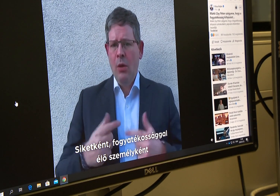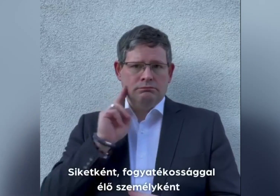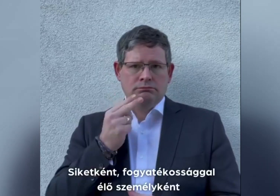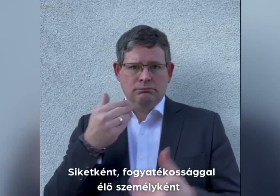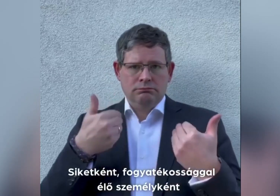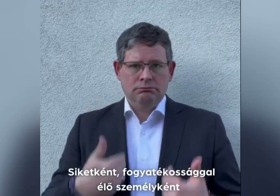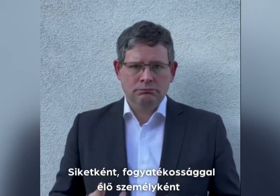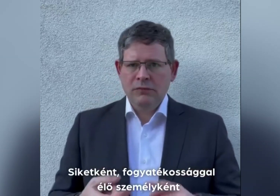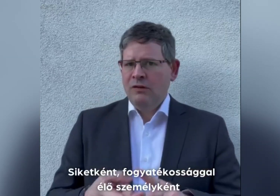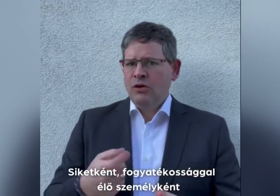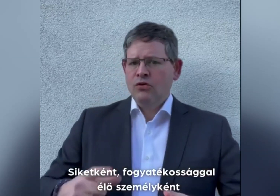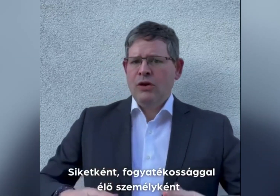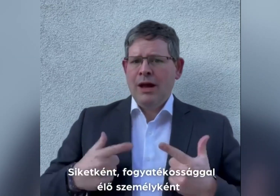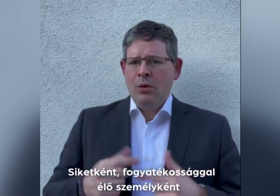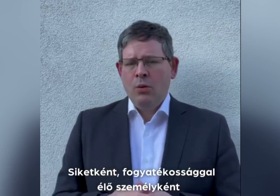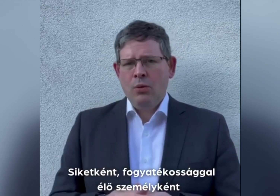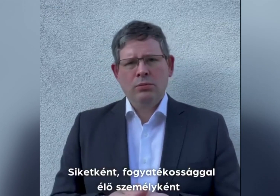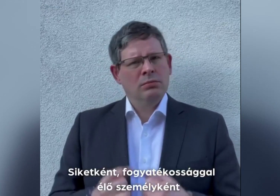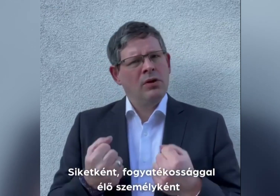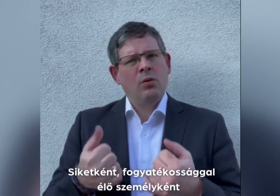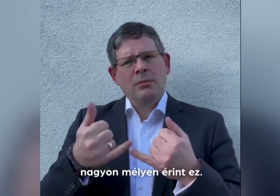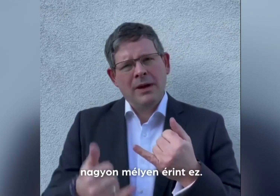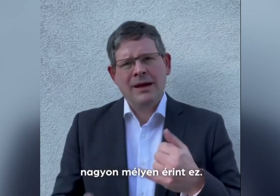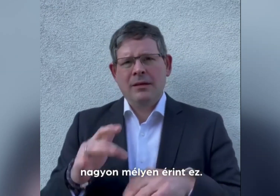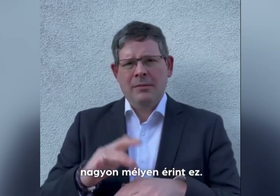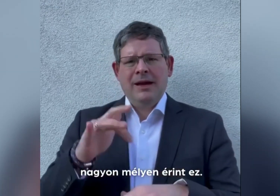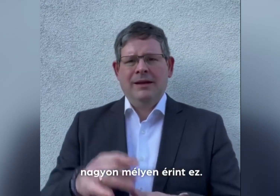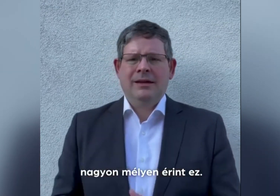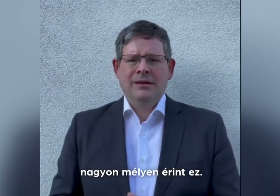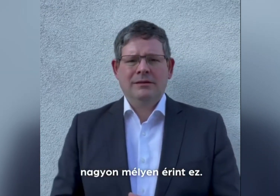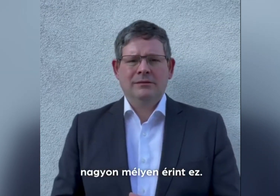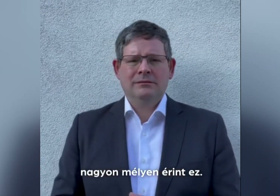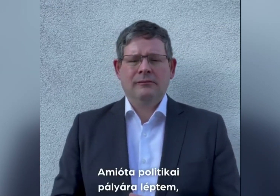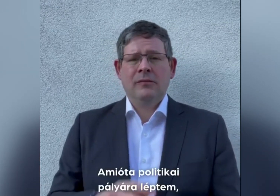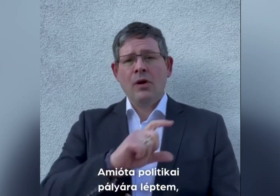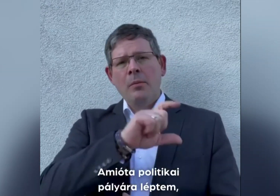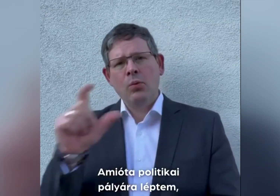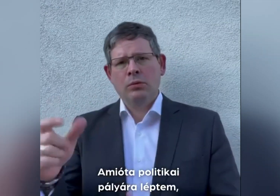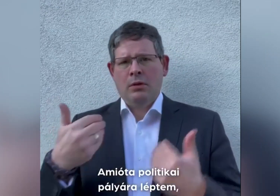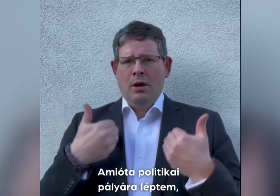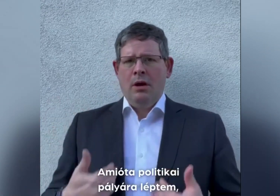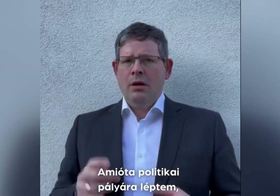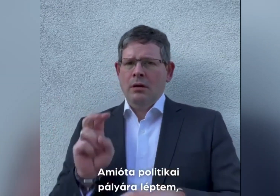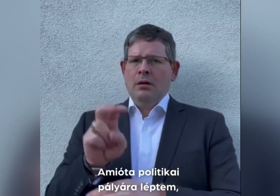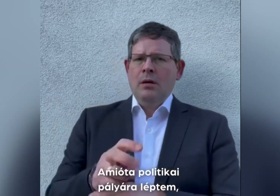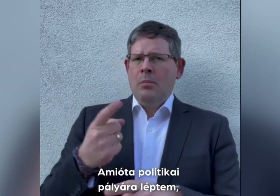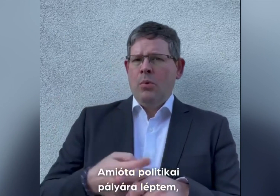siketként fogyatékossággal élő személyként nagyon mélyen érint ez amióta politikai pályára léptem nem találkoztam nála